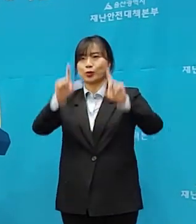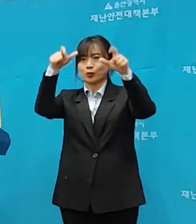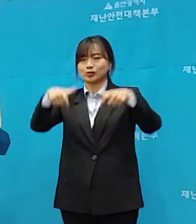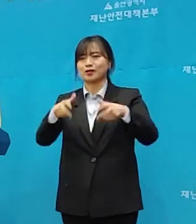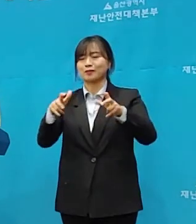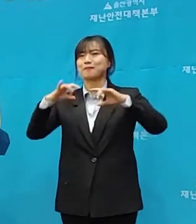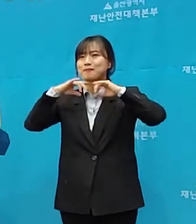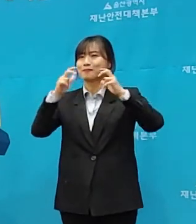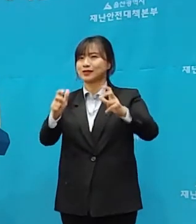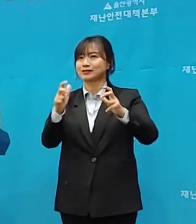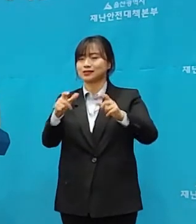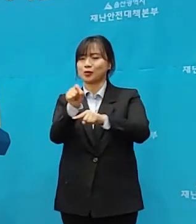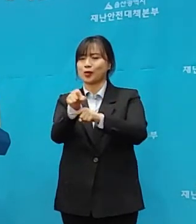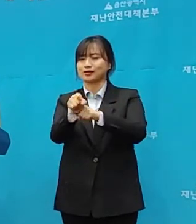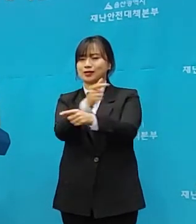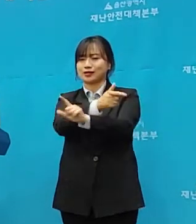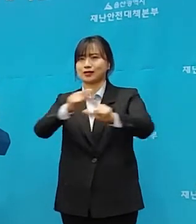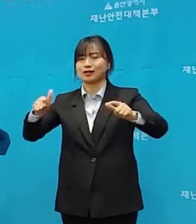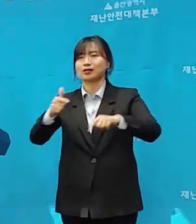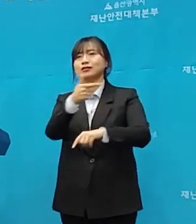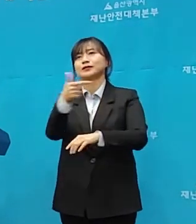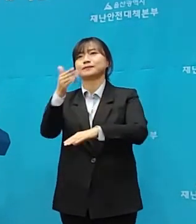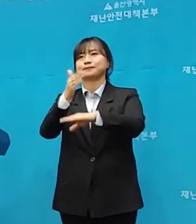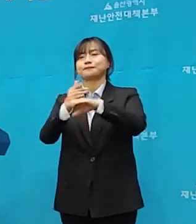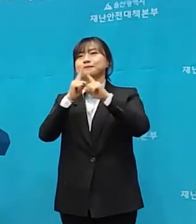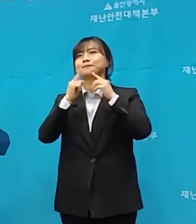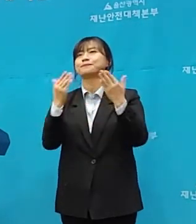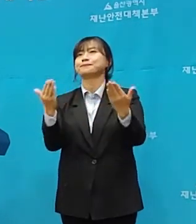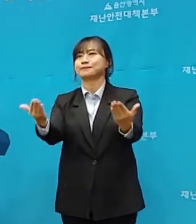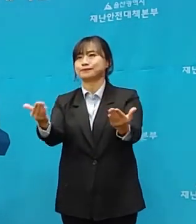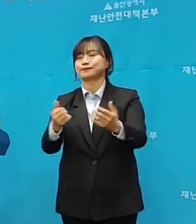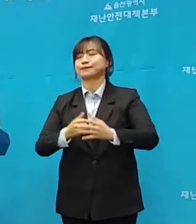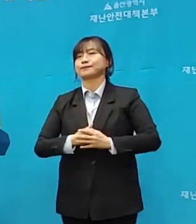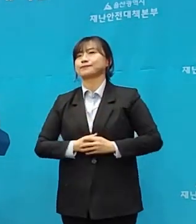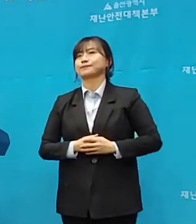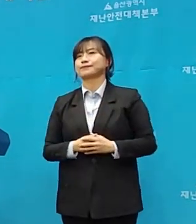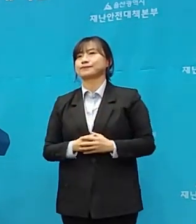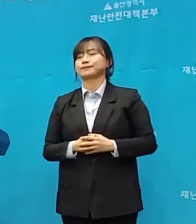한국동서발전 등 여러 기관 단체에 진심으로 감사를 드립니다.